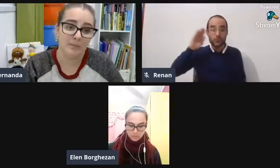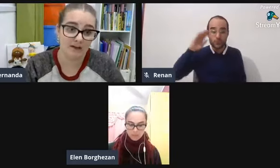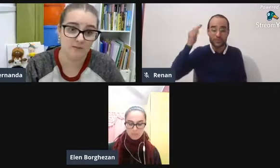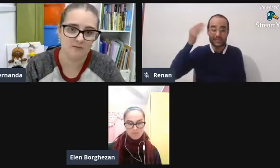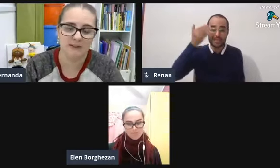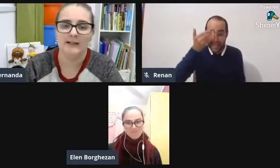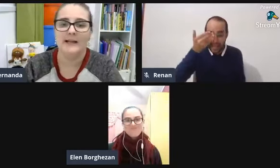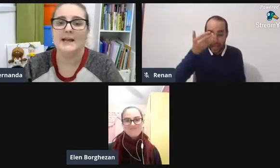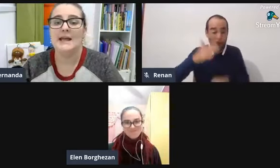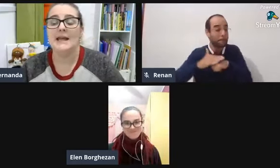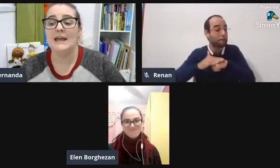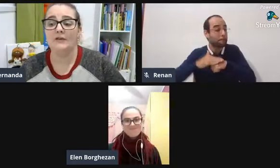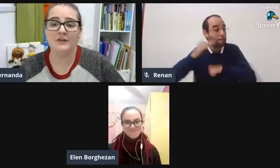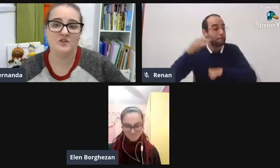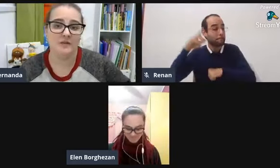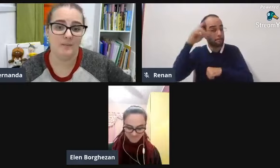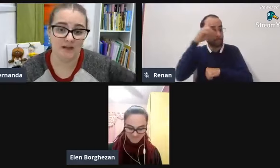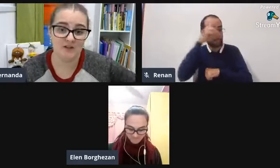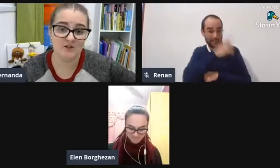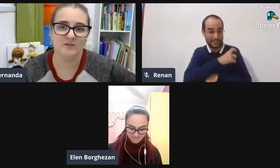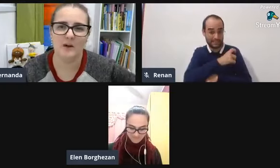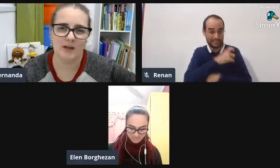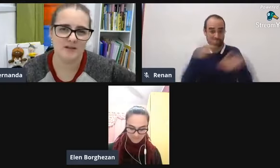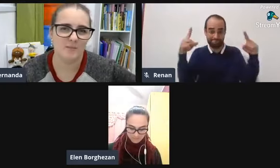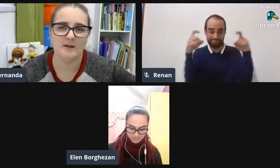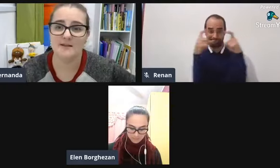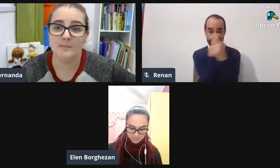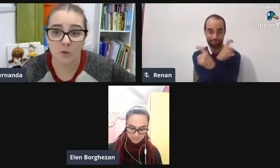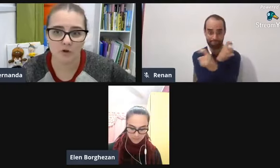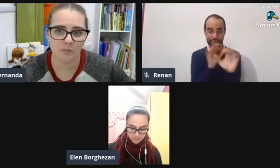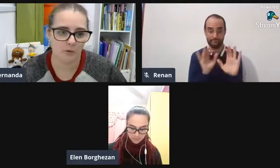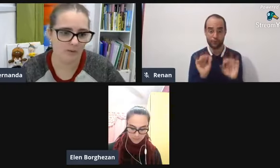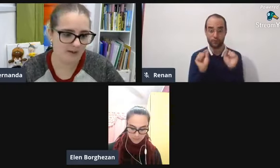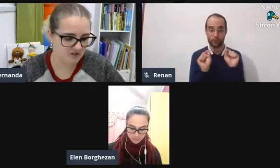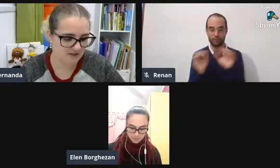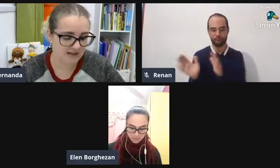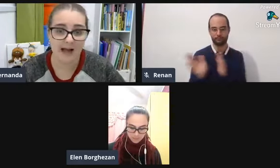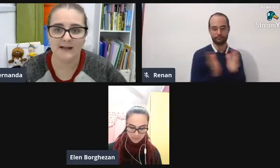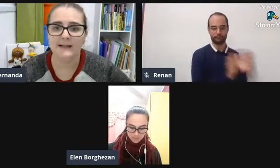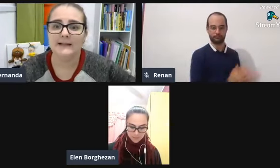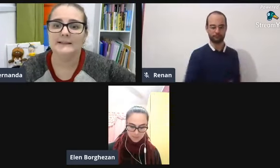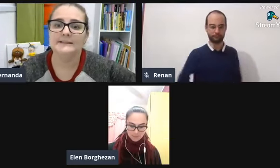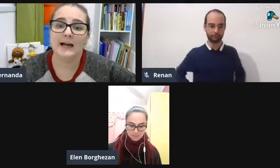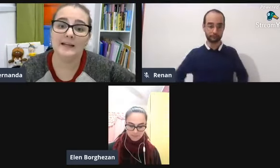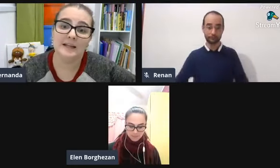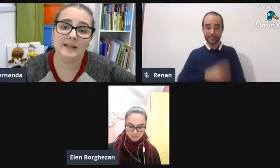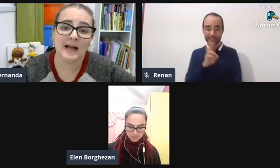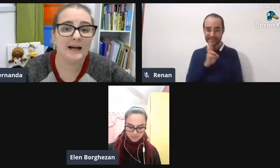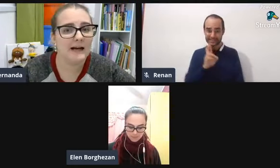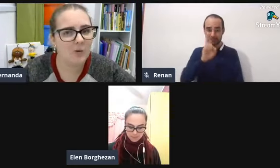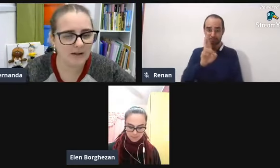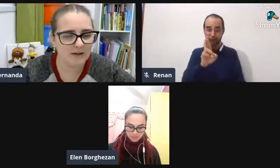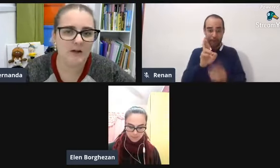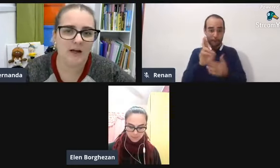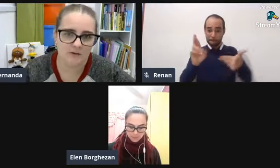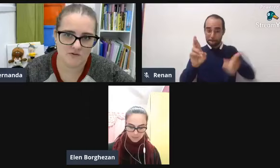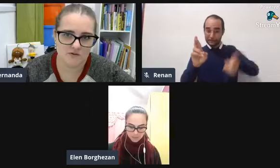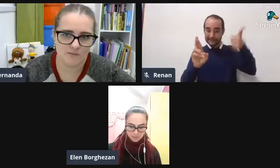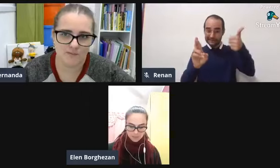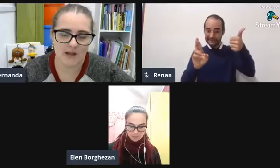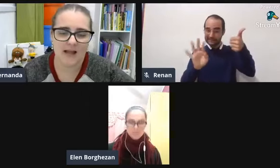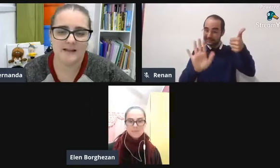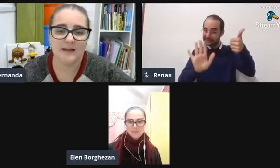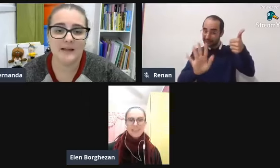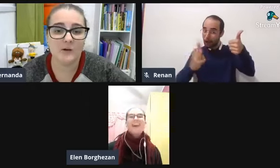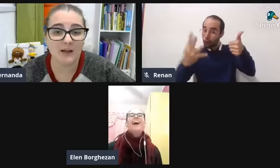complexa a tua pergunta. Efetivamente, eu vou ter uma resposta muito boa para te dar daqui a 4